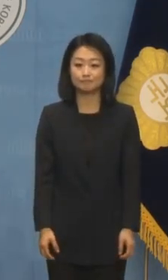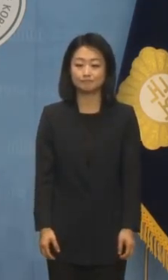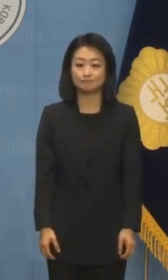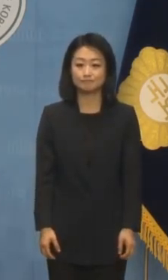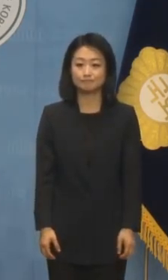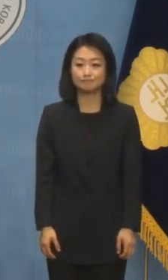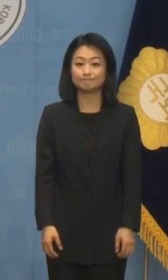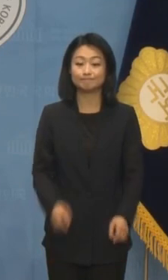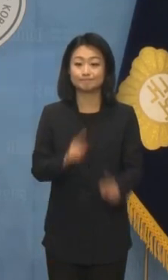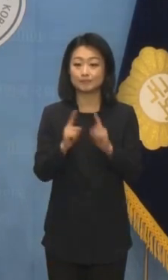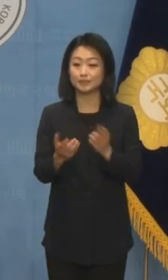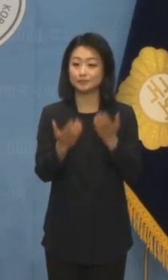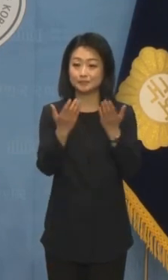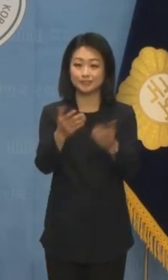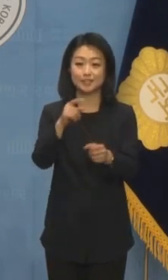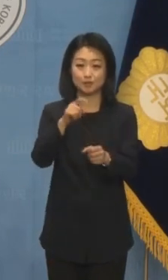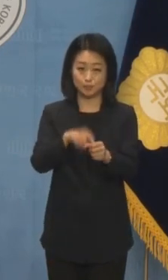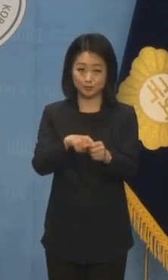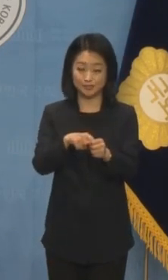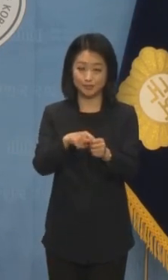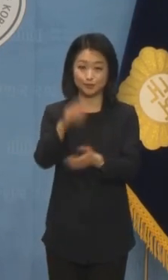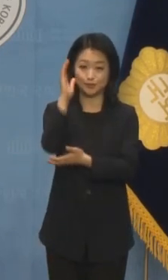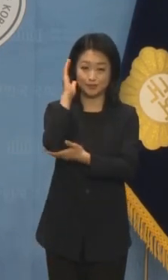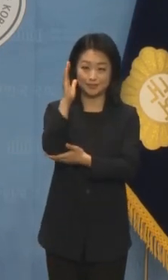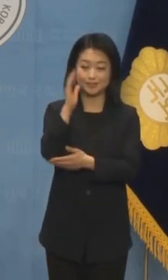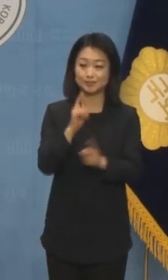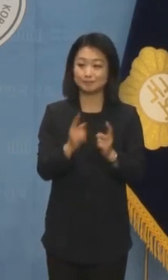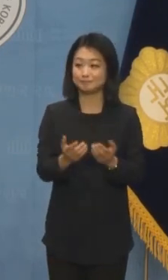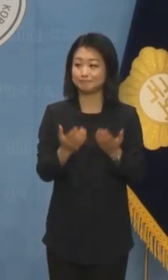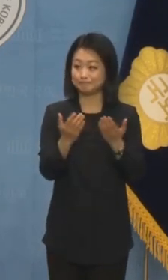출사표를 말씀드리려고 이 자리에 섰습니다.